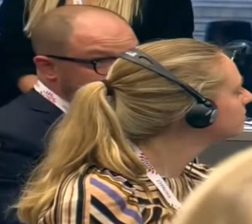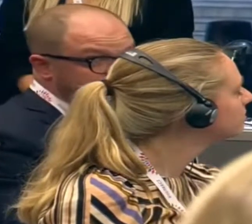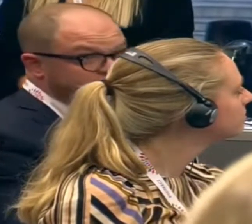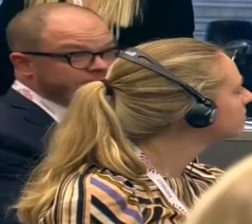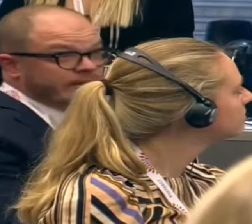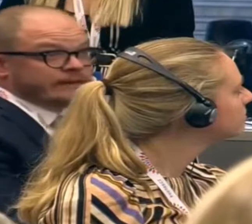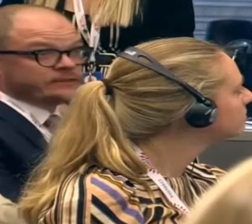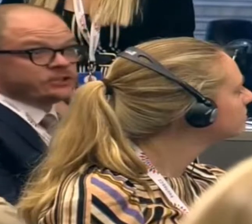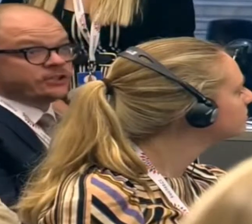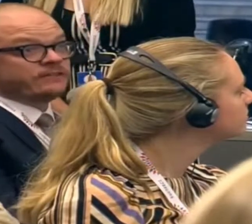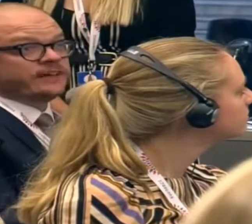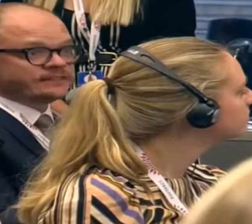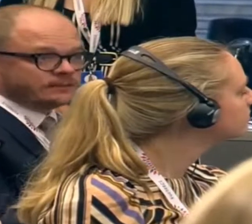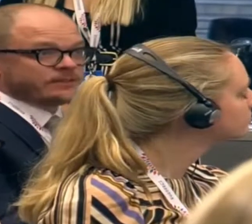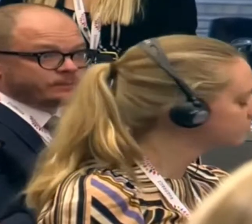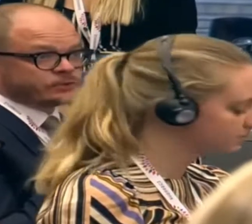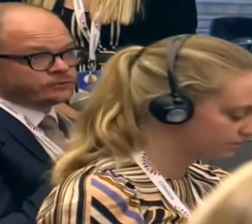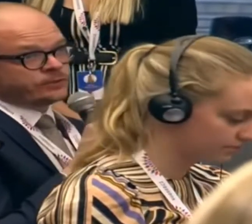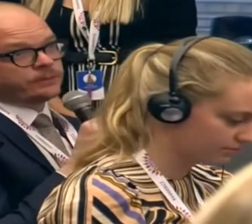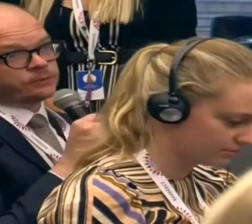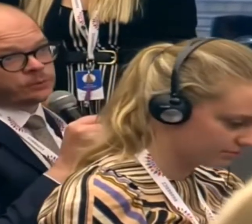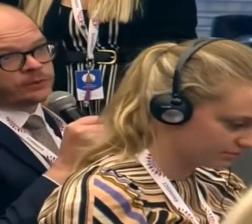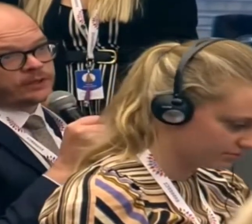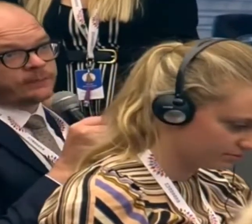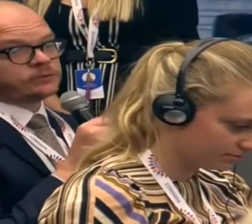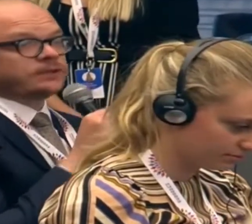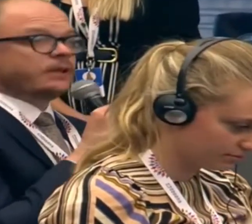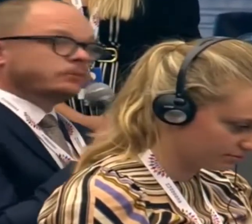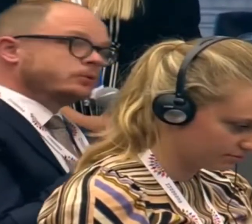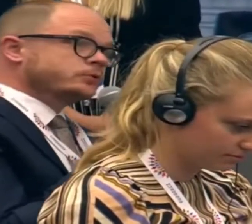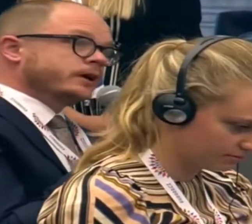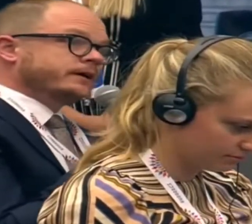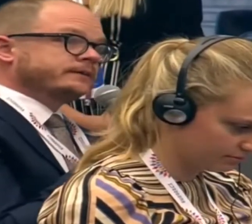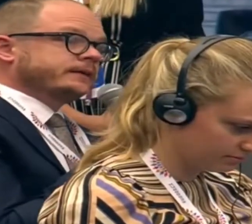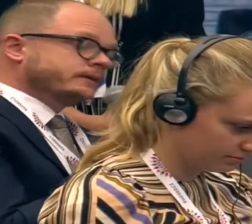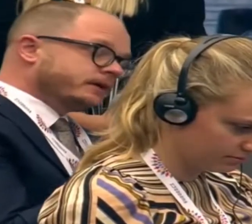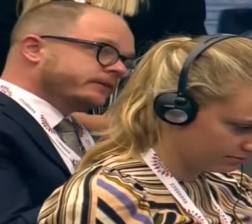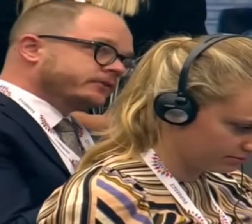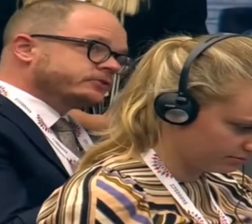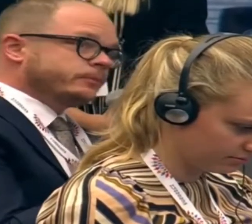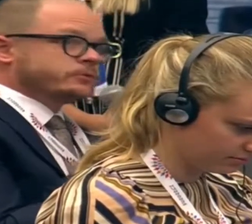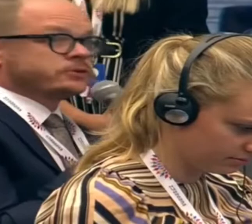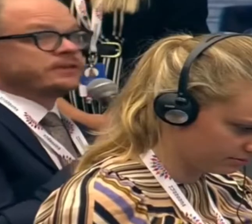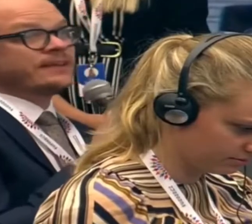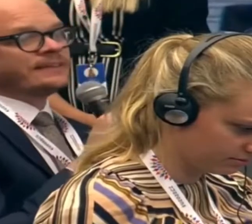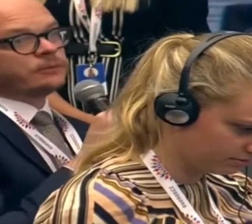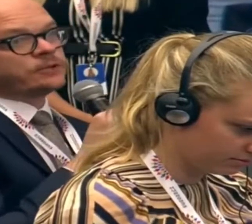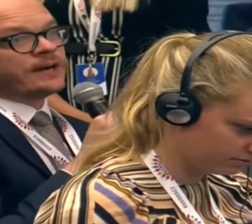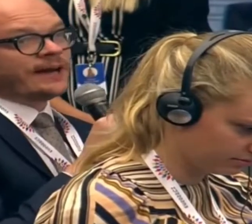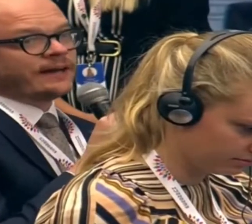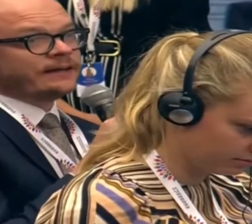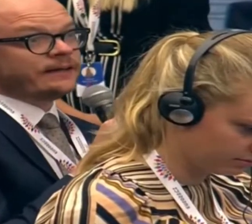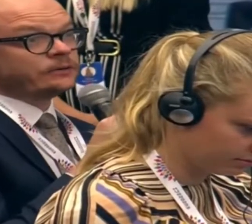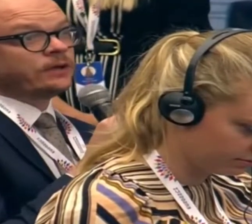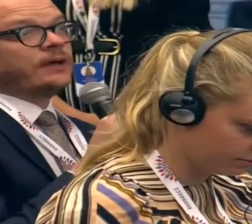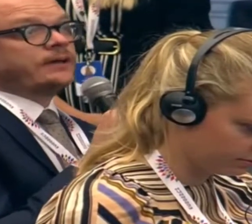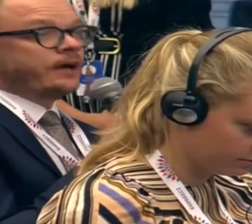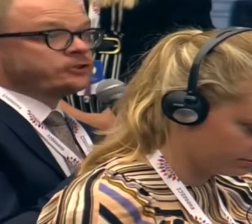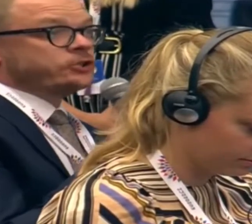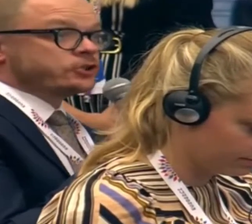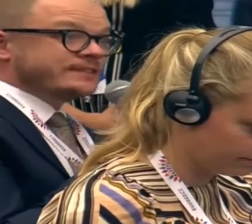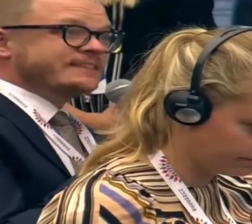dost zbraní na zajištění vlastní bezpečnosti, protože Ukrajině poskytly a budou žádat jak finanční prostředky, tak možná náhrady